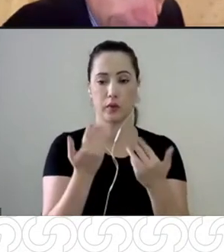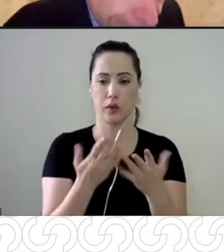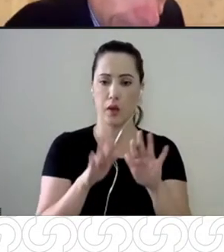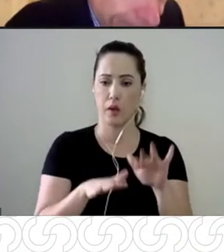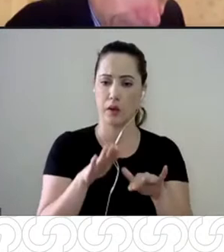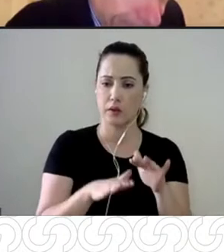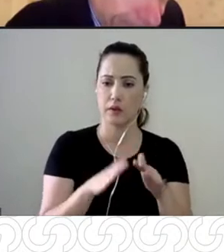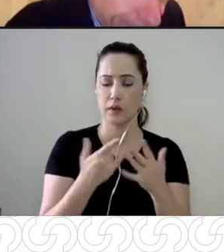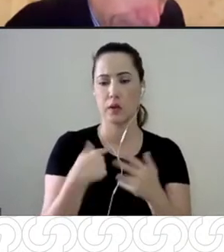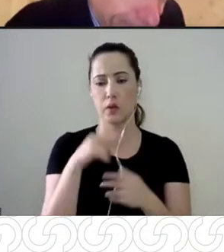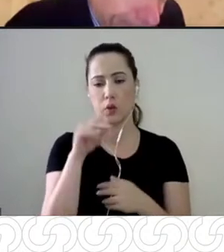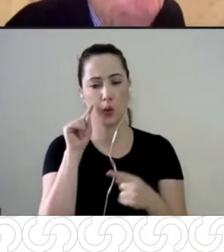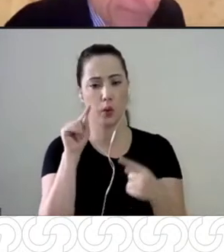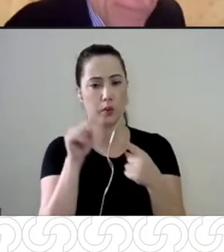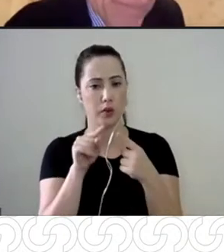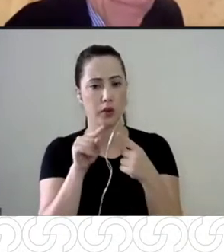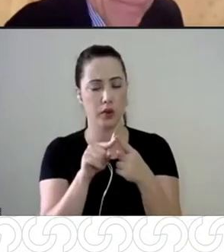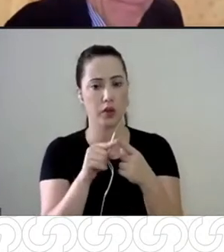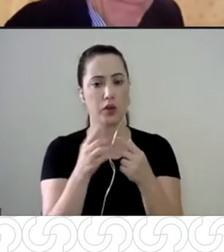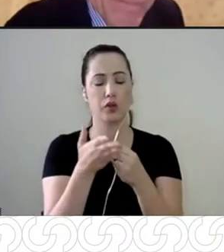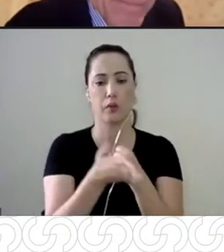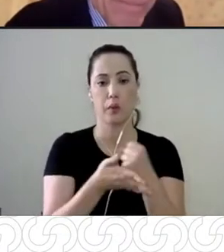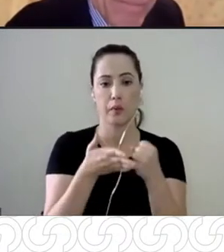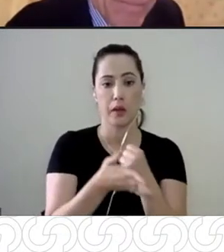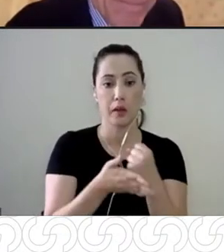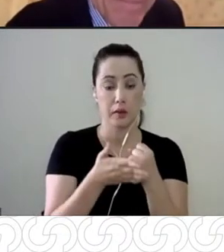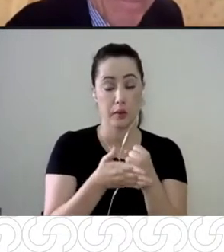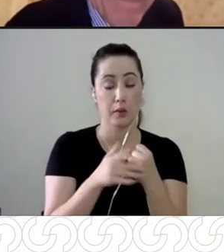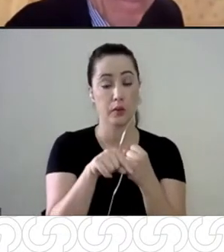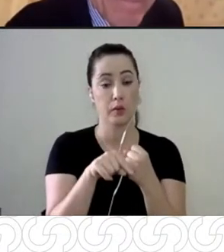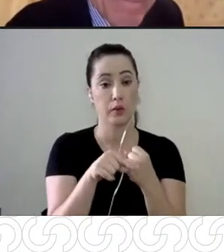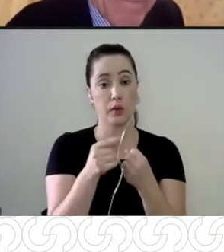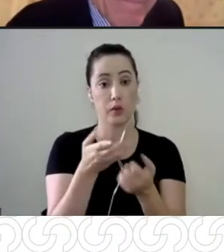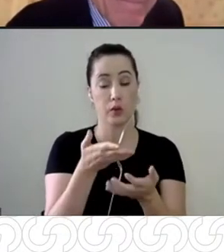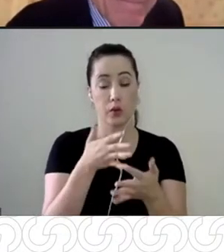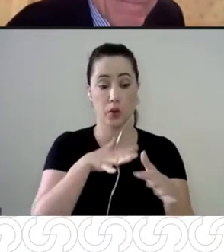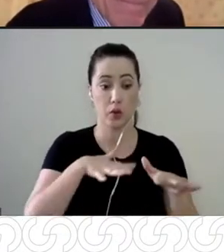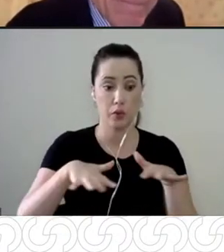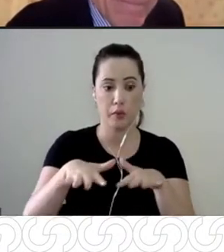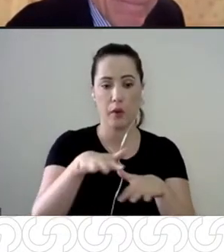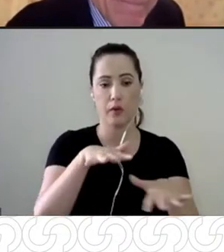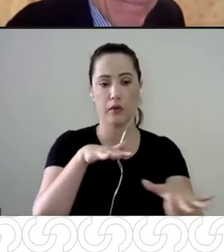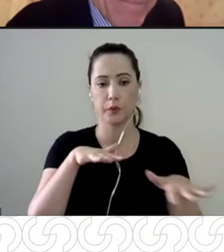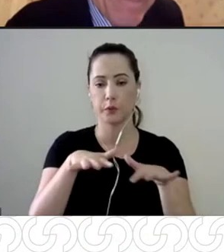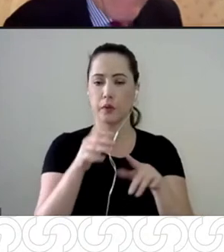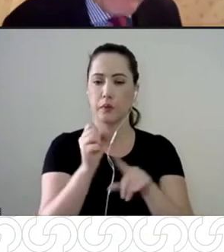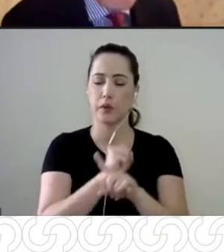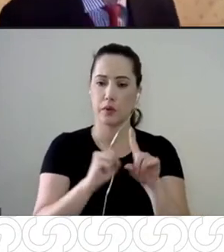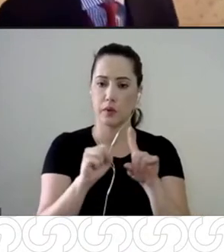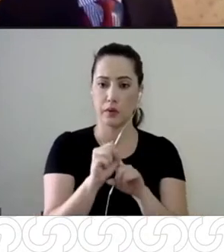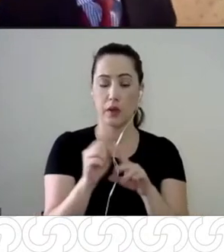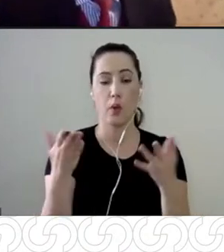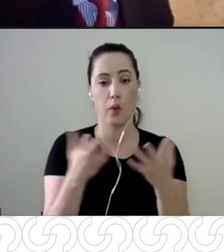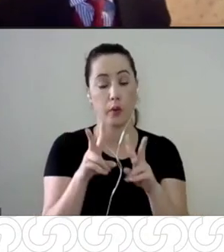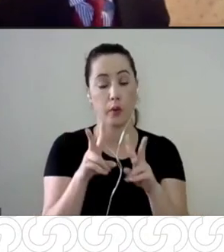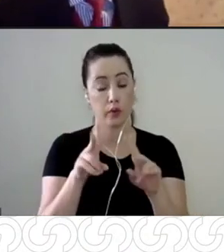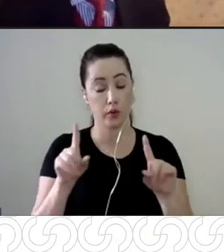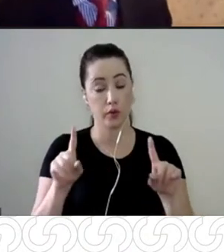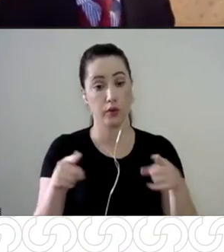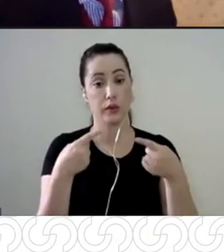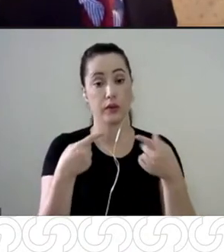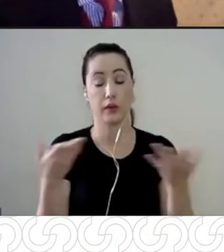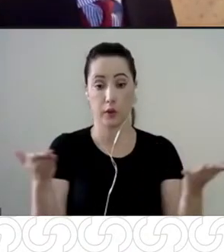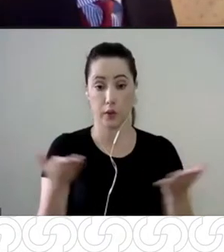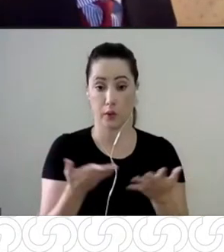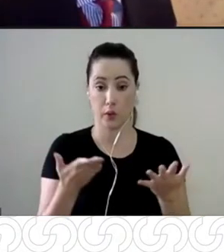aproximando de uma perspectiva mais basista de movimentos sociais. Para mim, o grande desafio, o grande dilema da esquerda atualmente